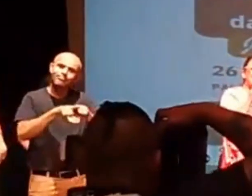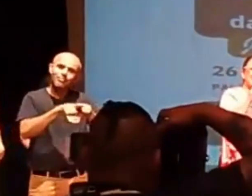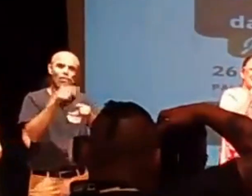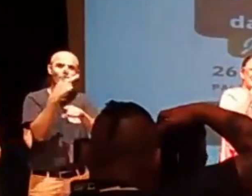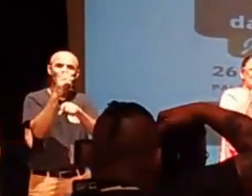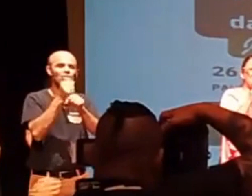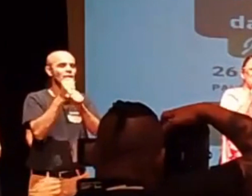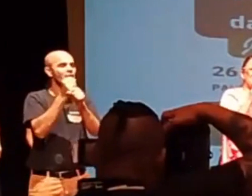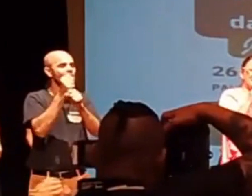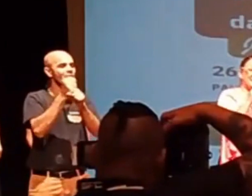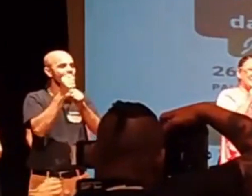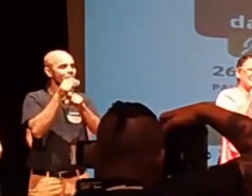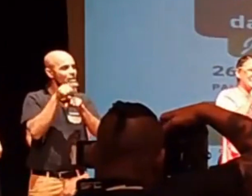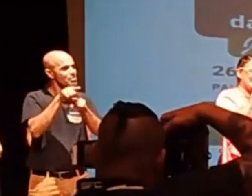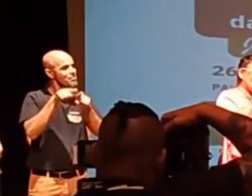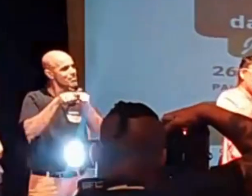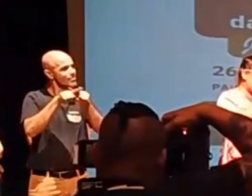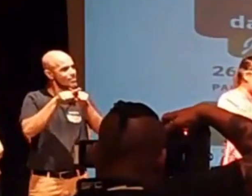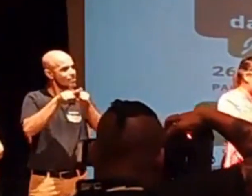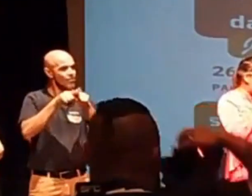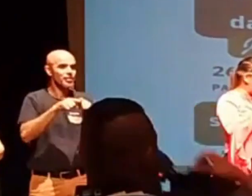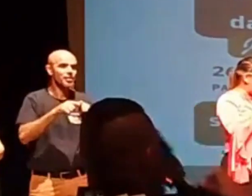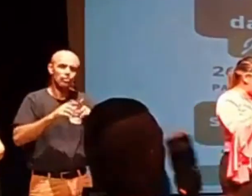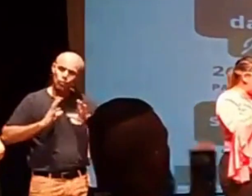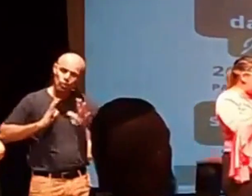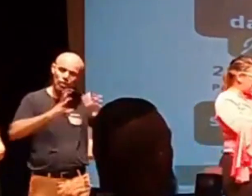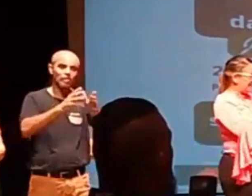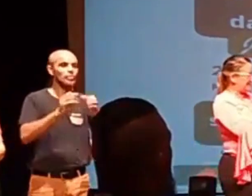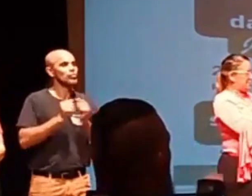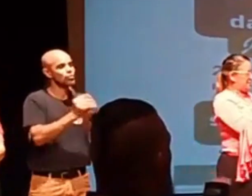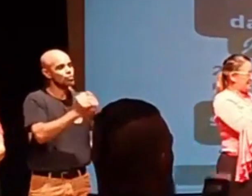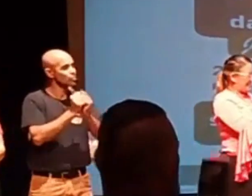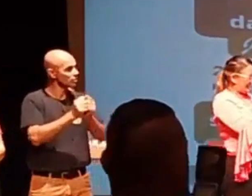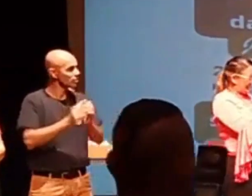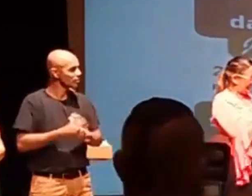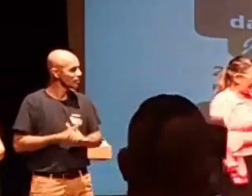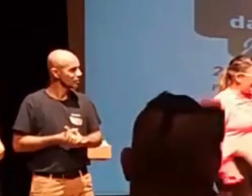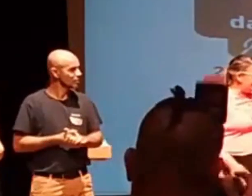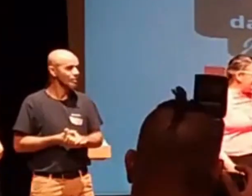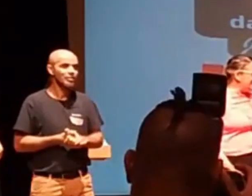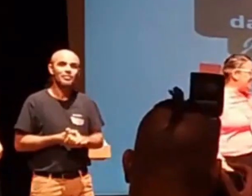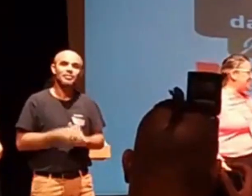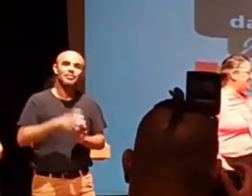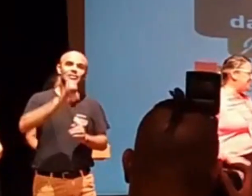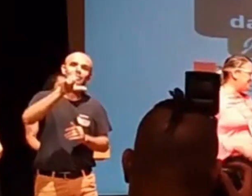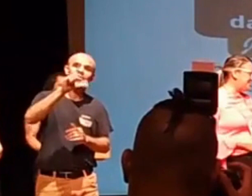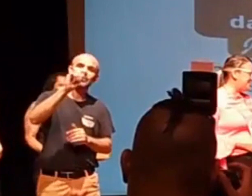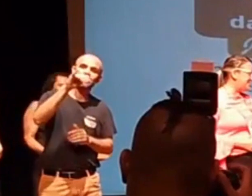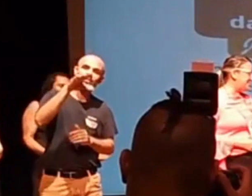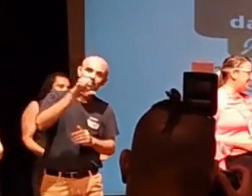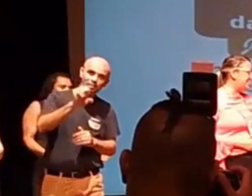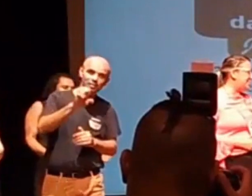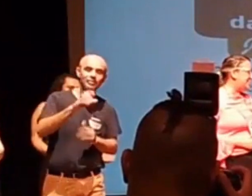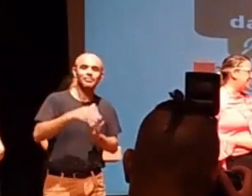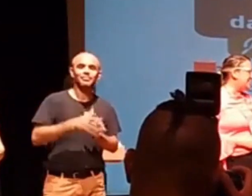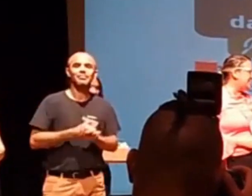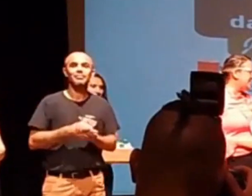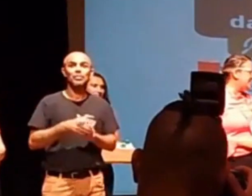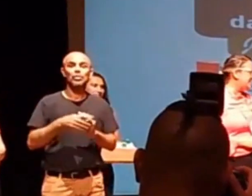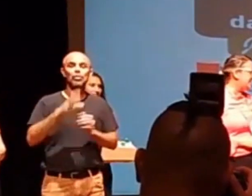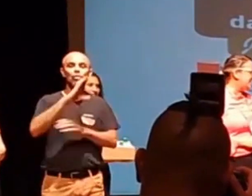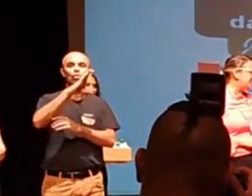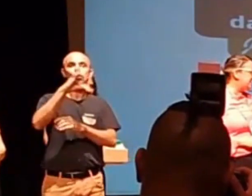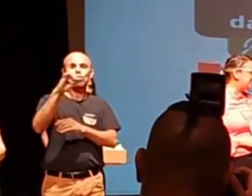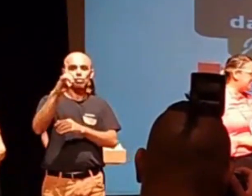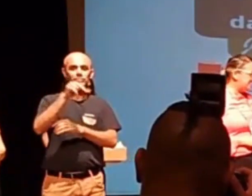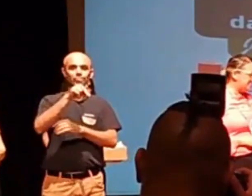20 aninhos já, que ela me ajuda em todas as ações que a gente faz, né? Eu sou Elaine Piscina Giovannini, sou